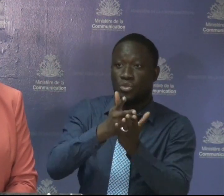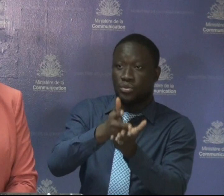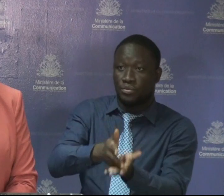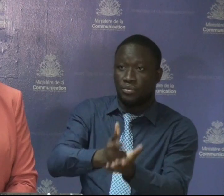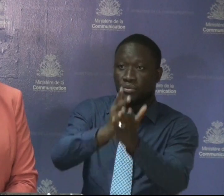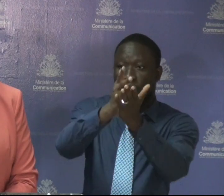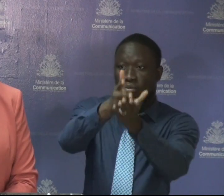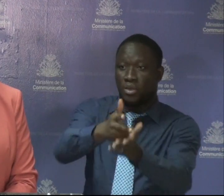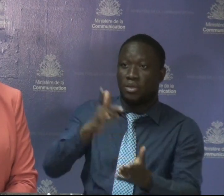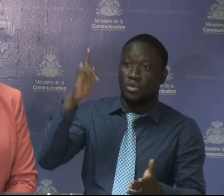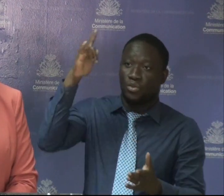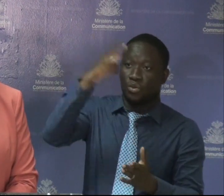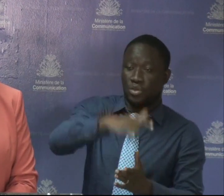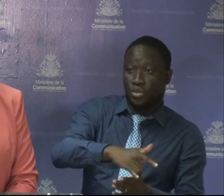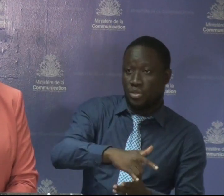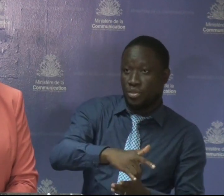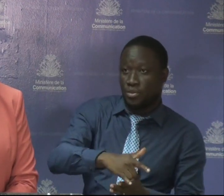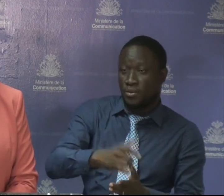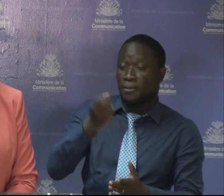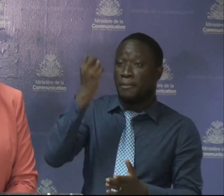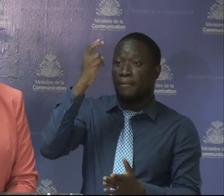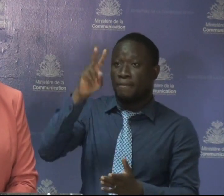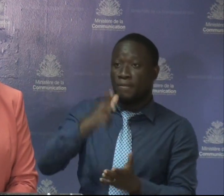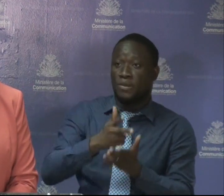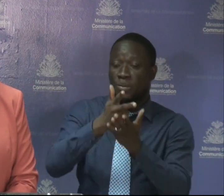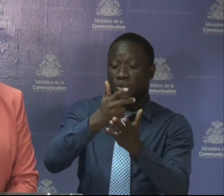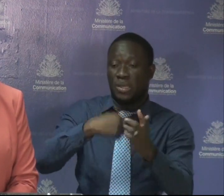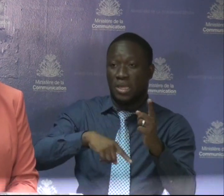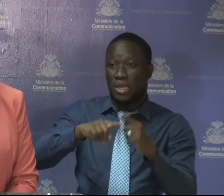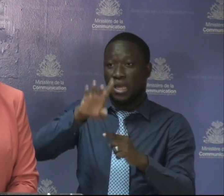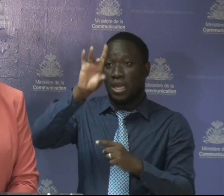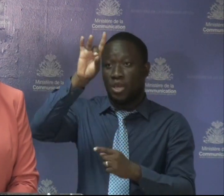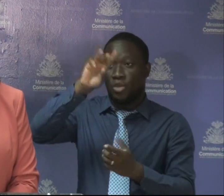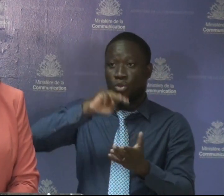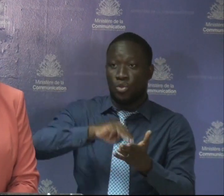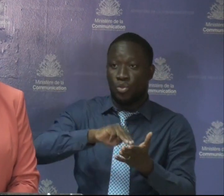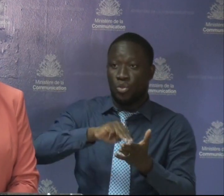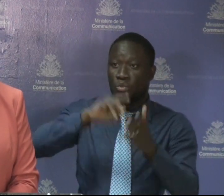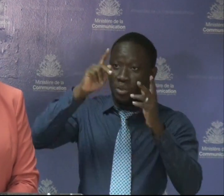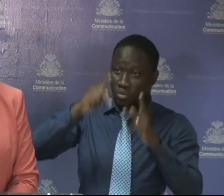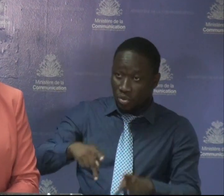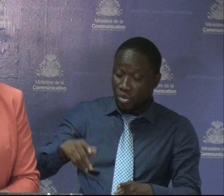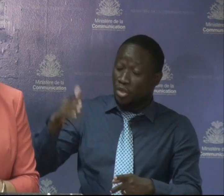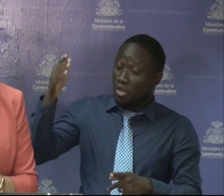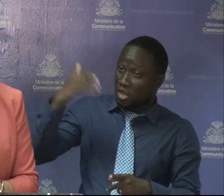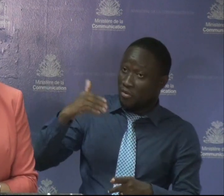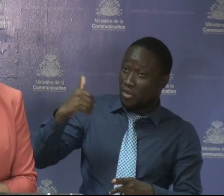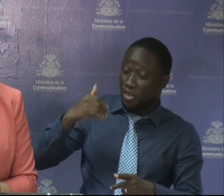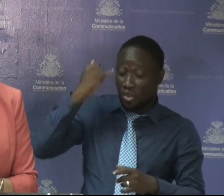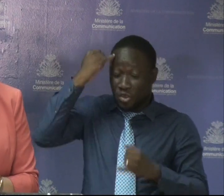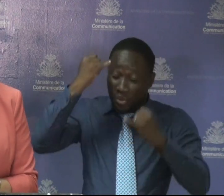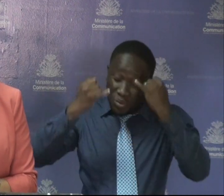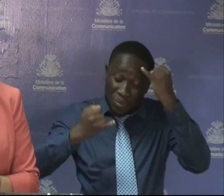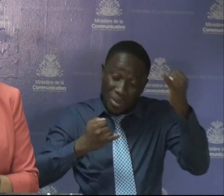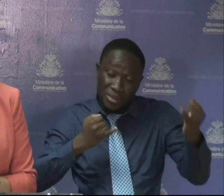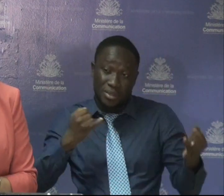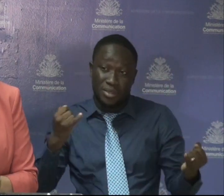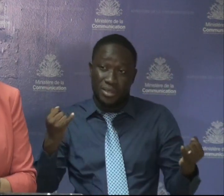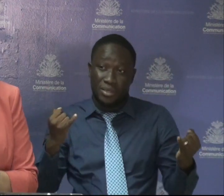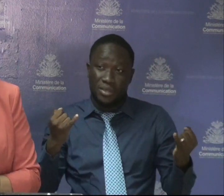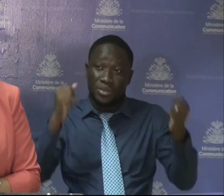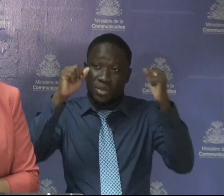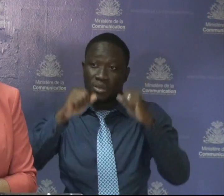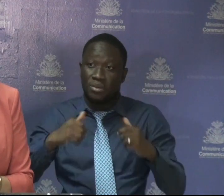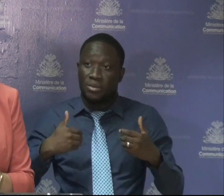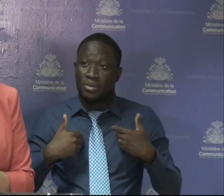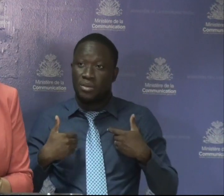minimum. Donc 12 bateaux touristes à 8000 personnes qui viennent par bateau. Donc vous déjà imaginez la capacité que vous êtes même